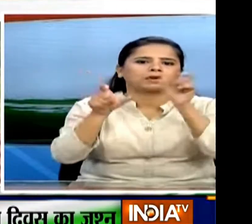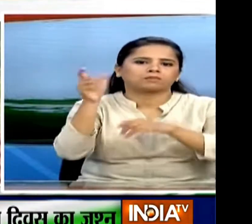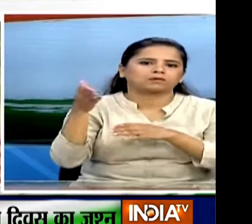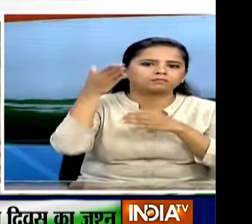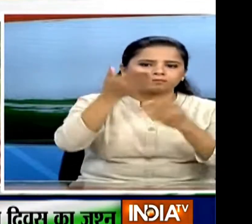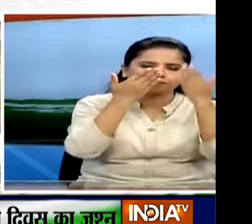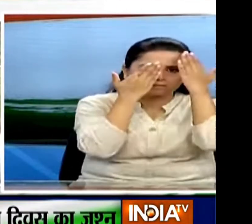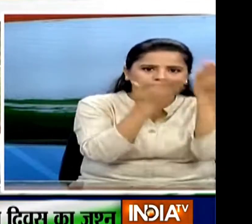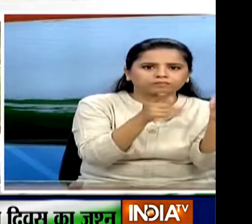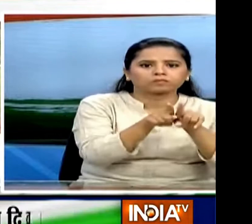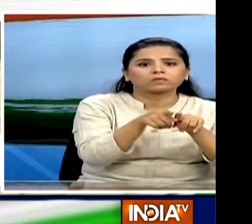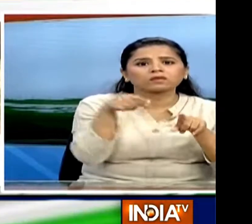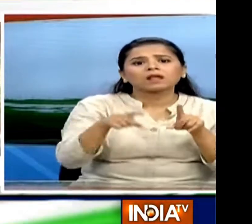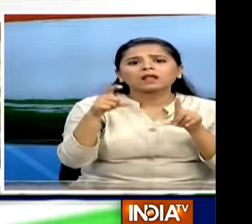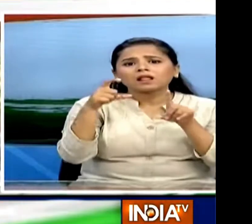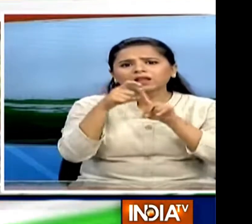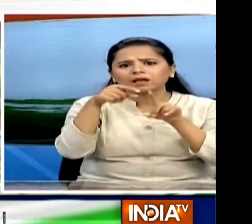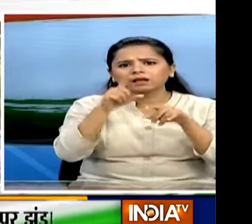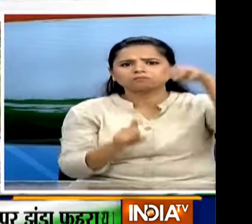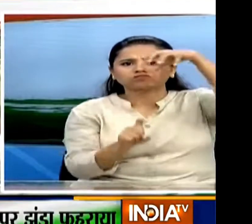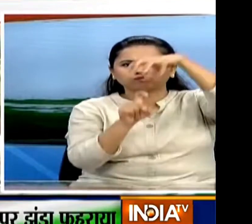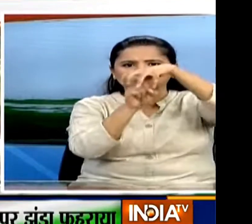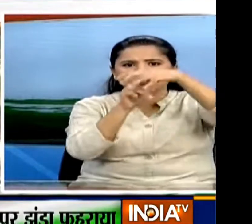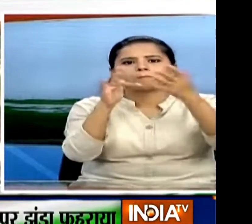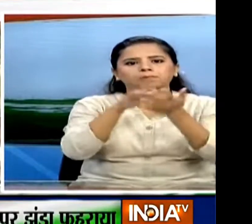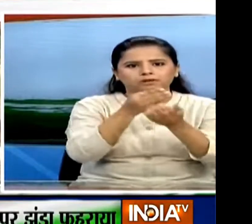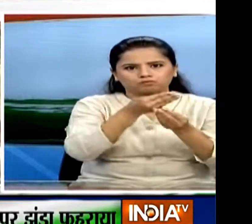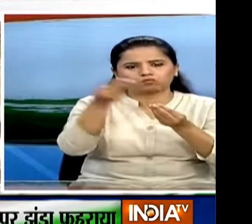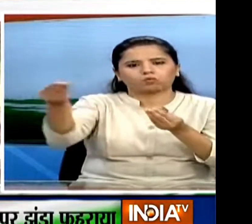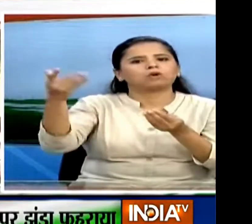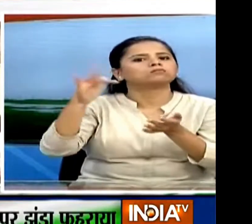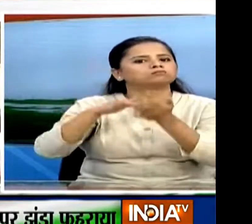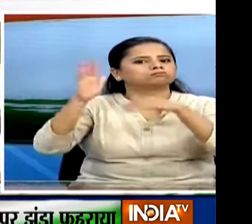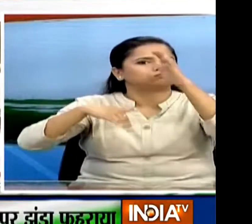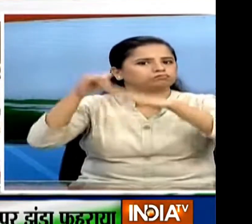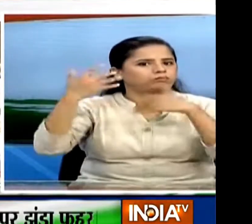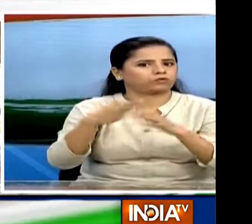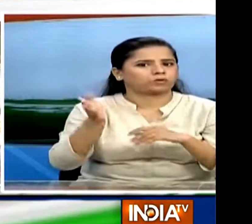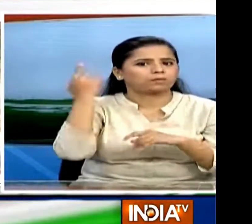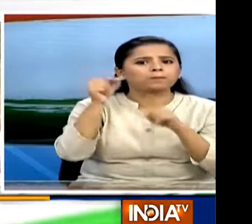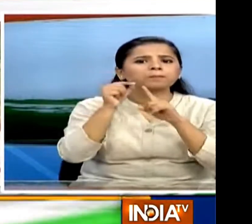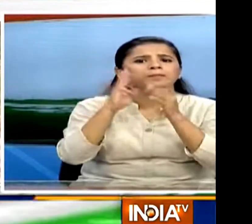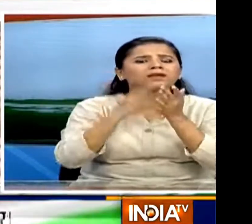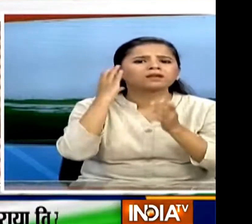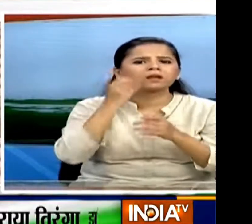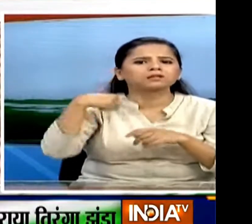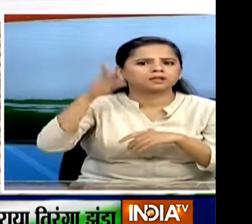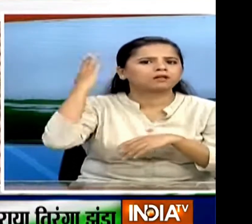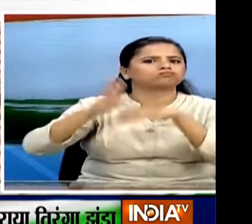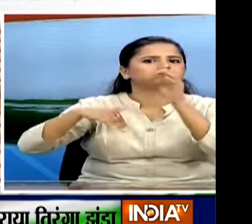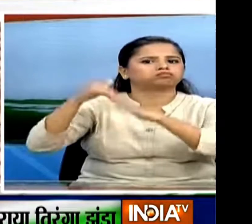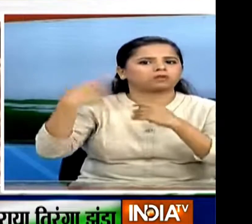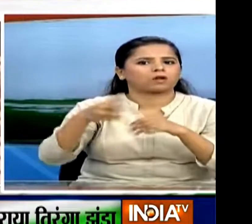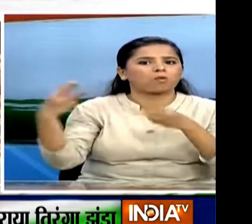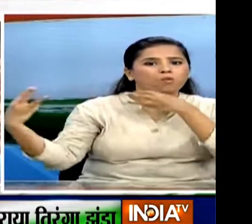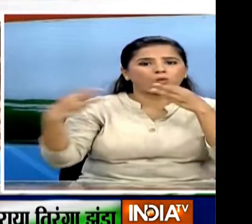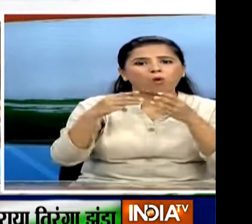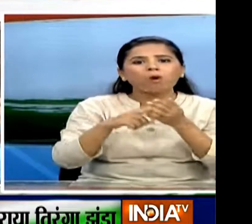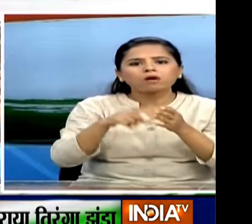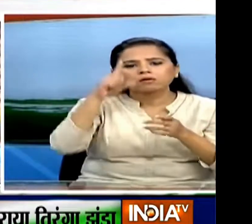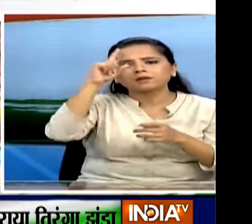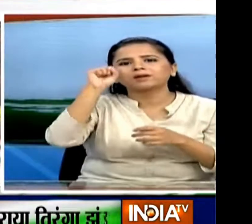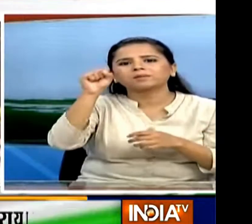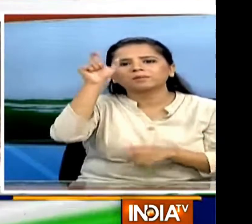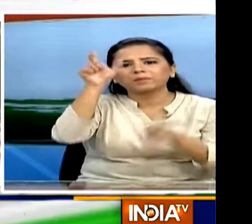में दिल्ली के इंडिया गेट के नजदीक तैयार किया गया है। इसका उद्घाटन प्रधानमंत्री नरेंद्र मोदी ने किया था। वॉर मेमोरियल